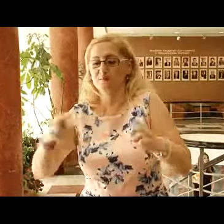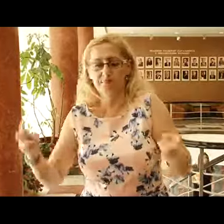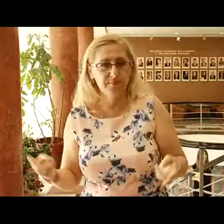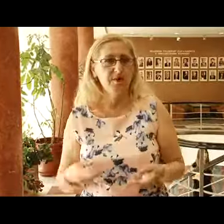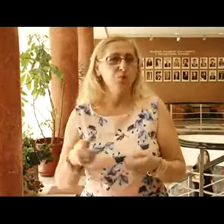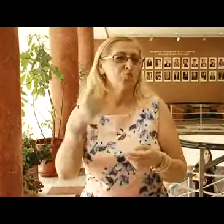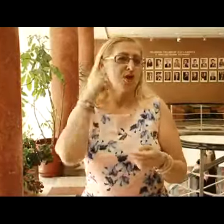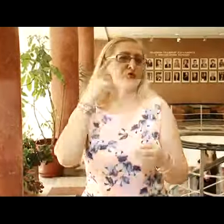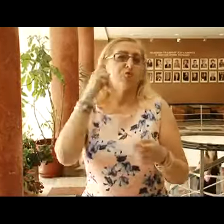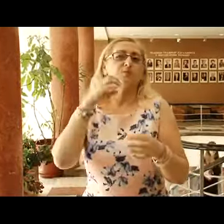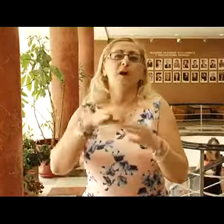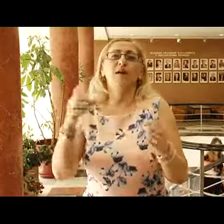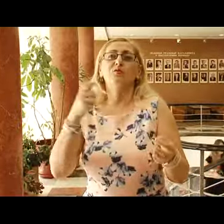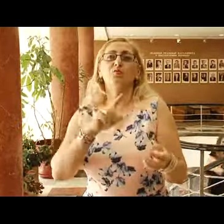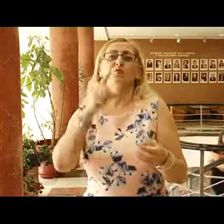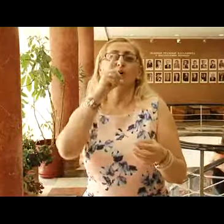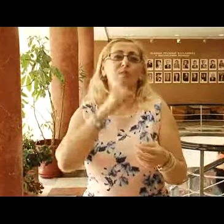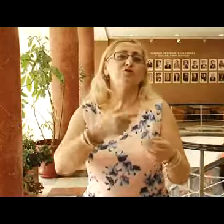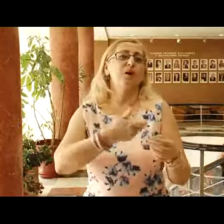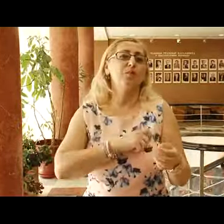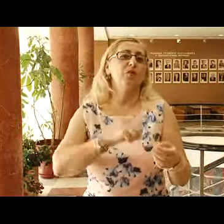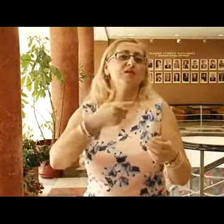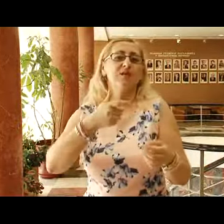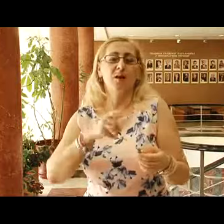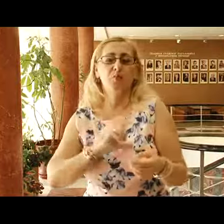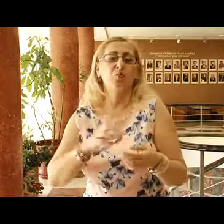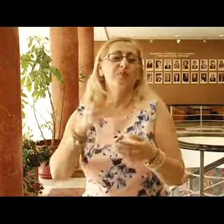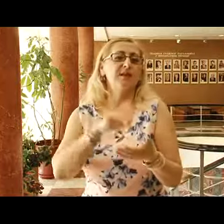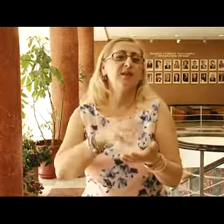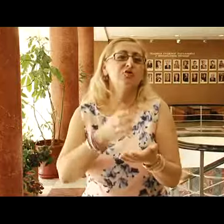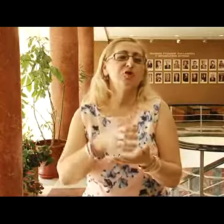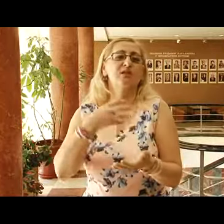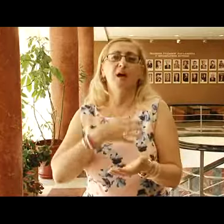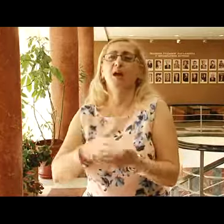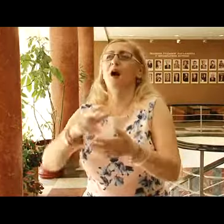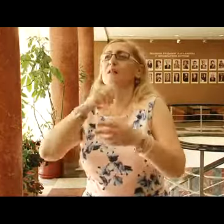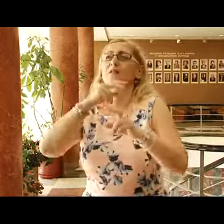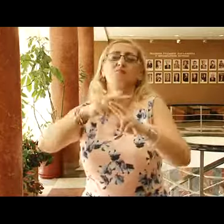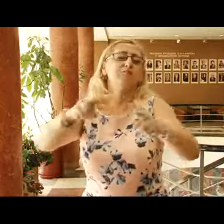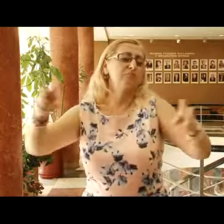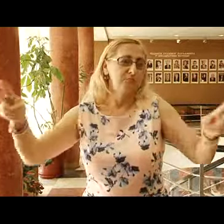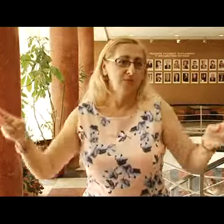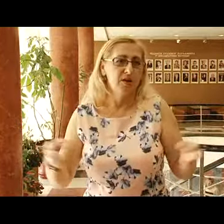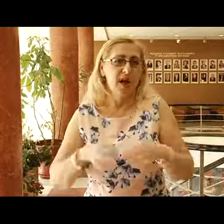nekih svakodnevnih obaveza i poslova. Kad kažem javne službe, mislim predstavnike opštine, policije, MUP-a, socijalne radnike